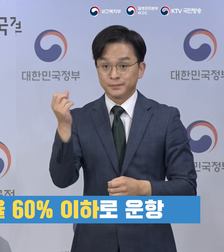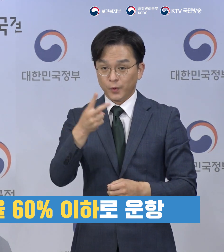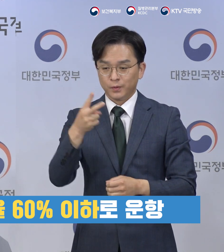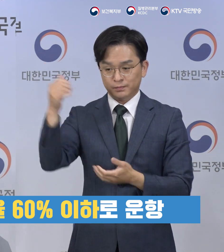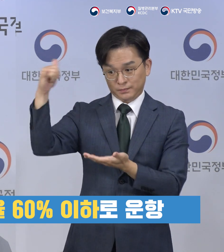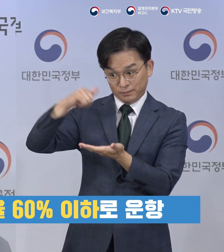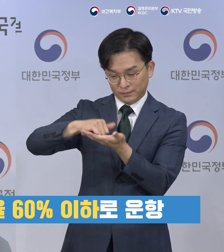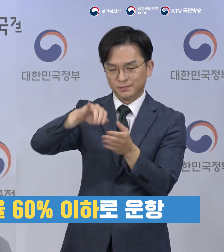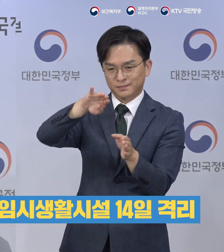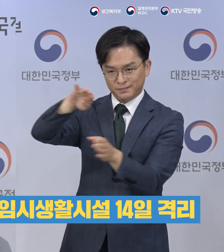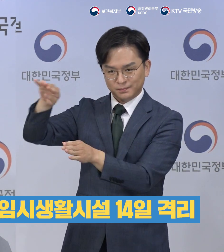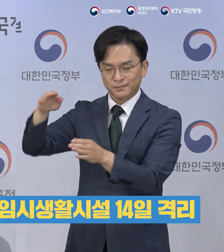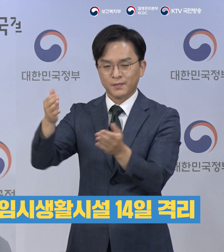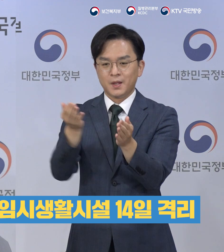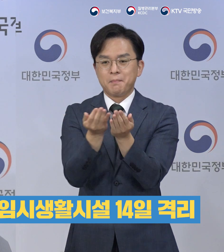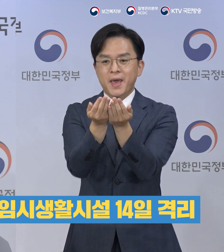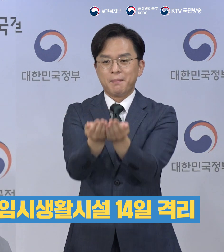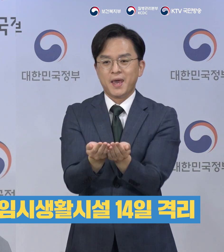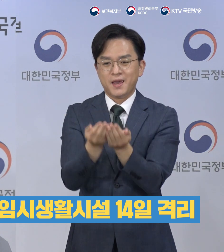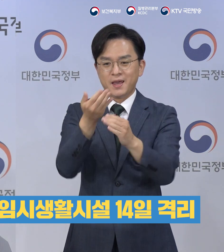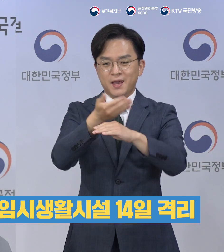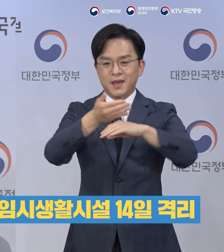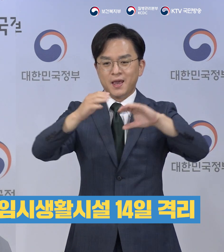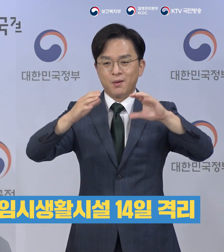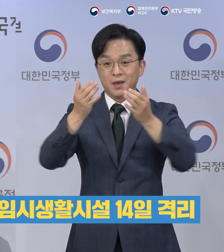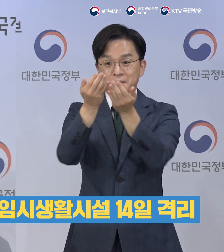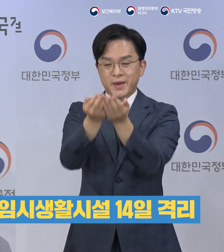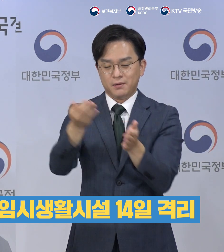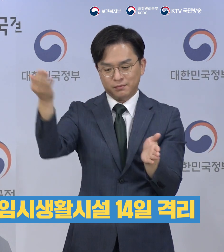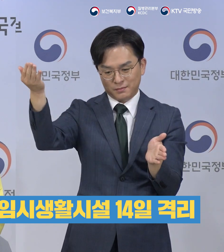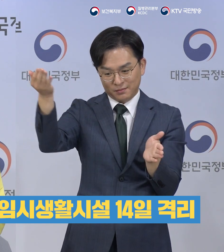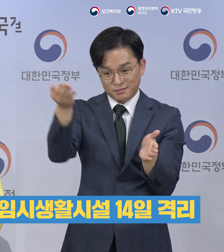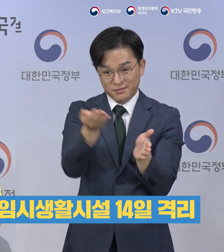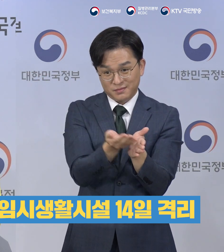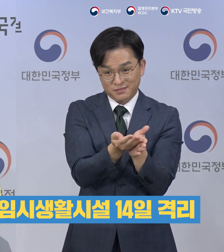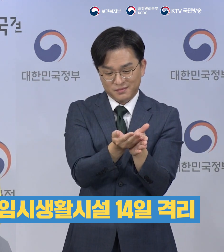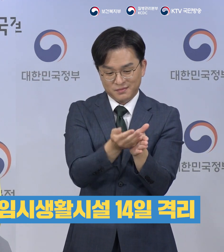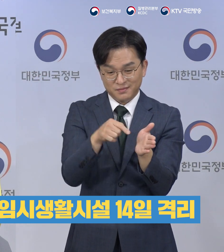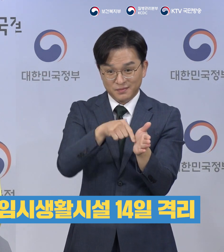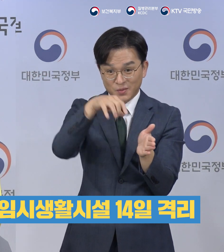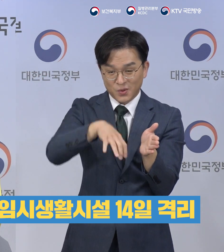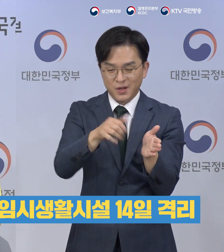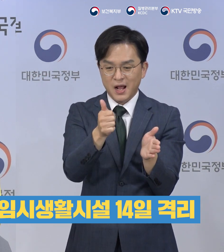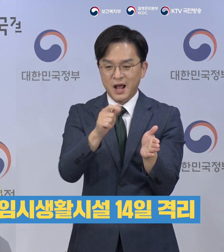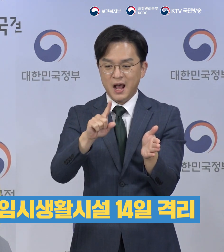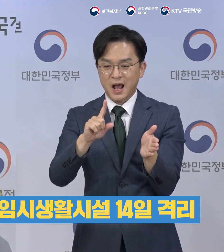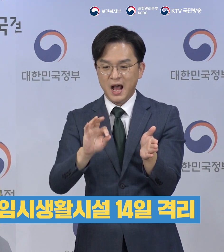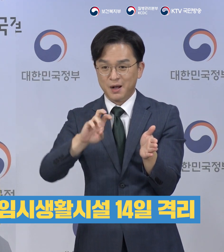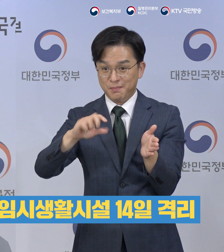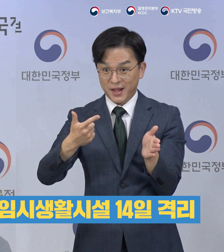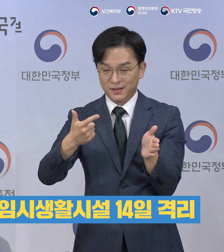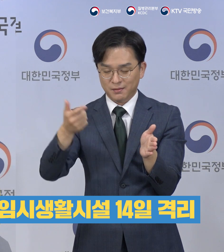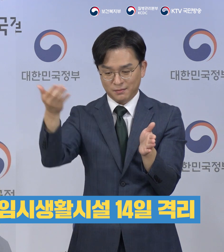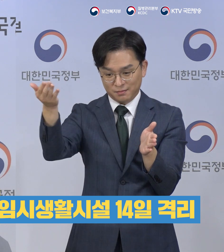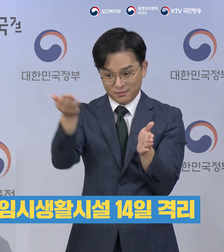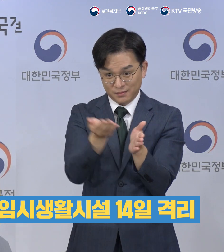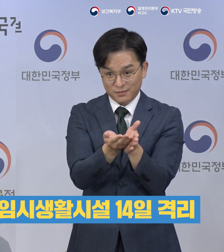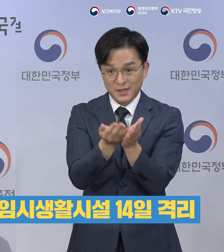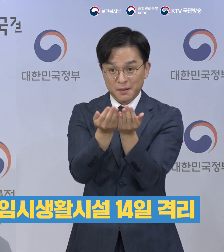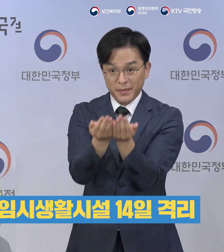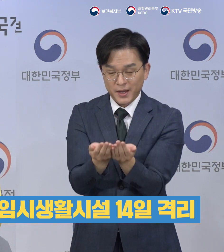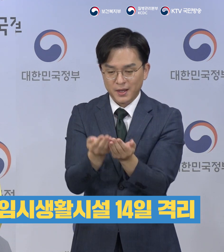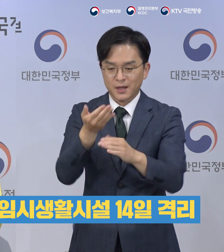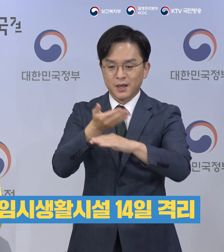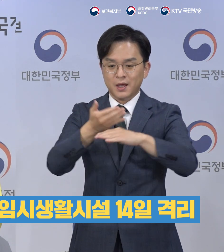공항 이외에 항만 검역도 강화하고 있습니다. 내일부터 항만을 통해 입국하는 모든 외국인